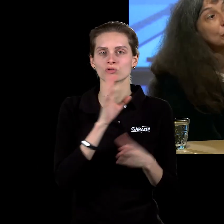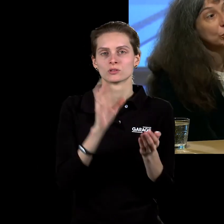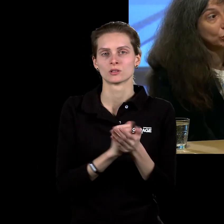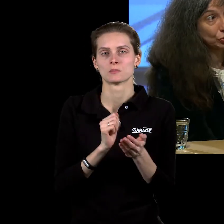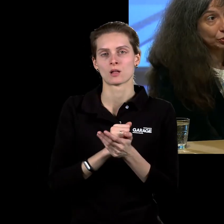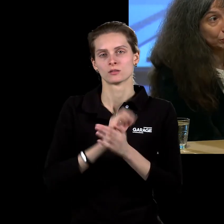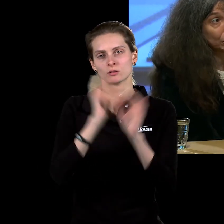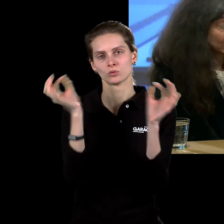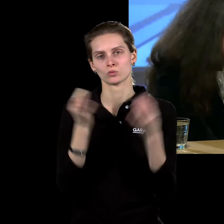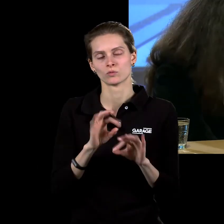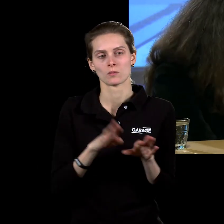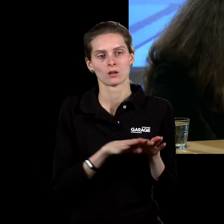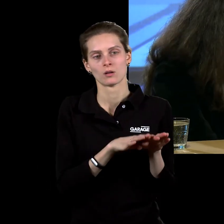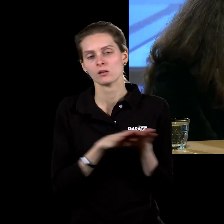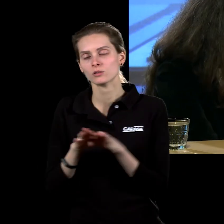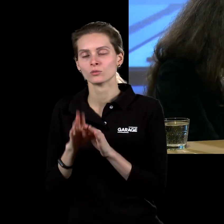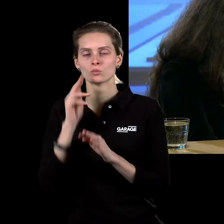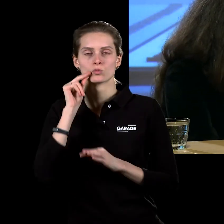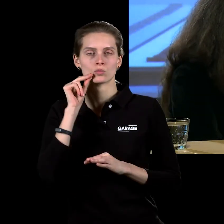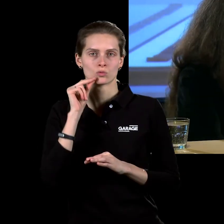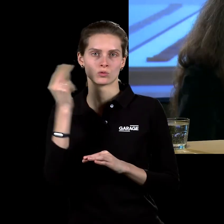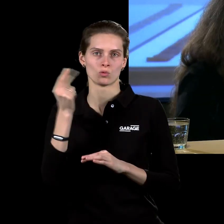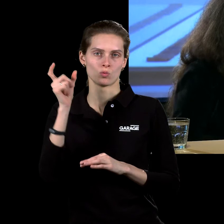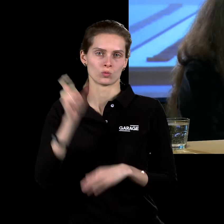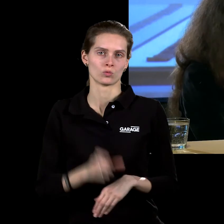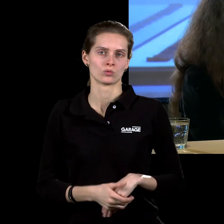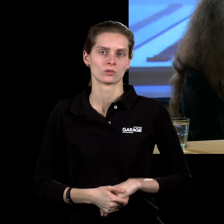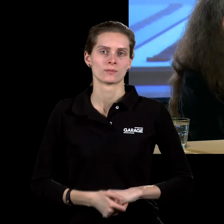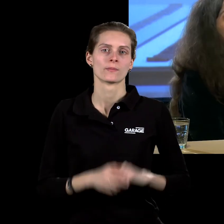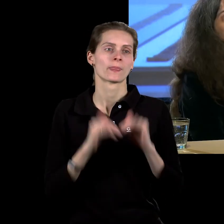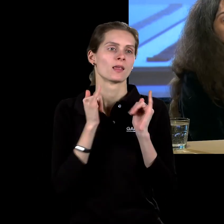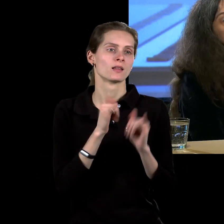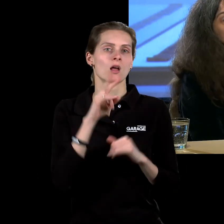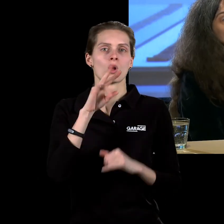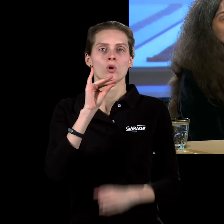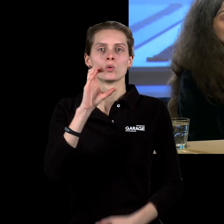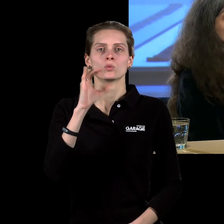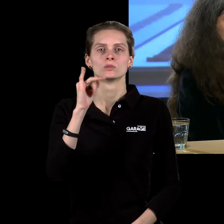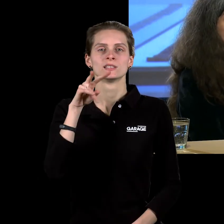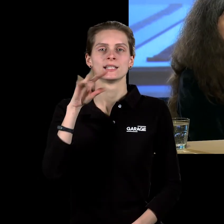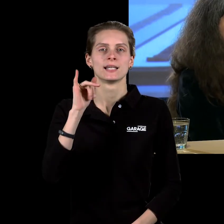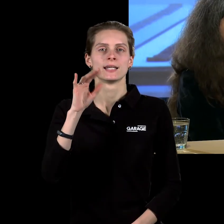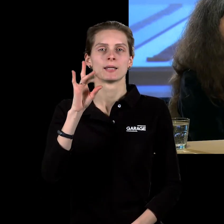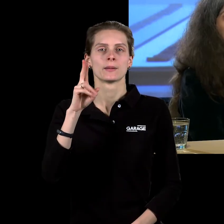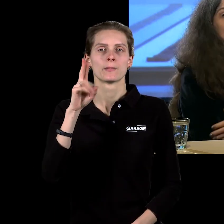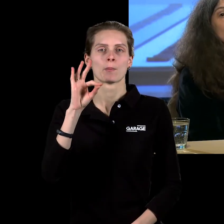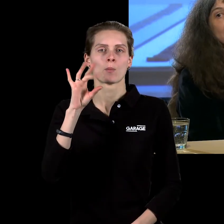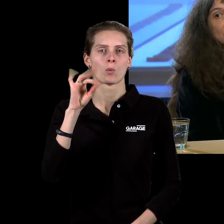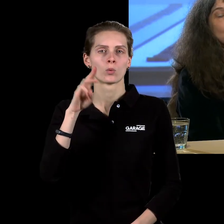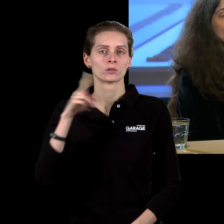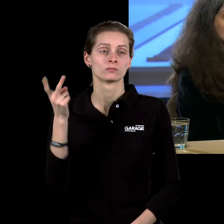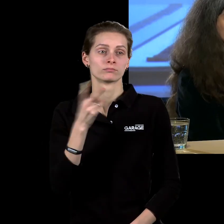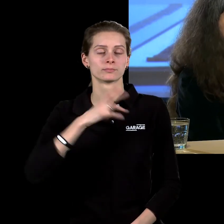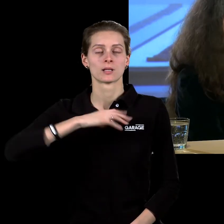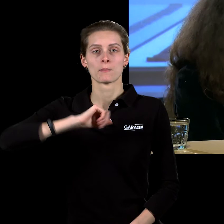равняться с мужчинами-художниками. И как раз для Люси Липпорт, которая была подругой